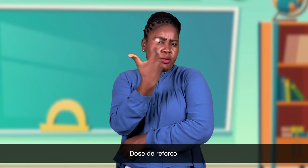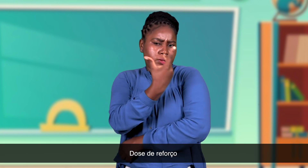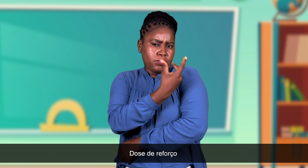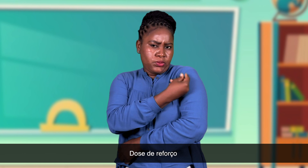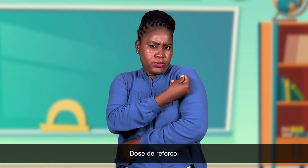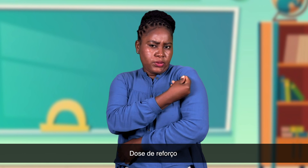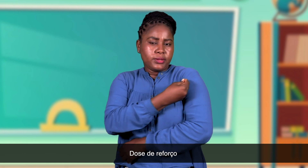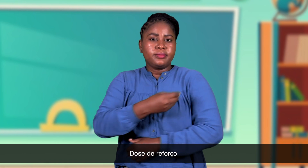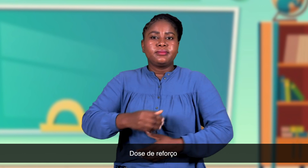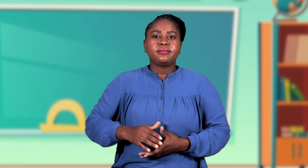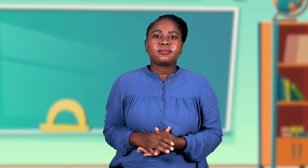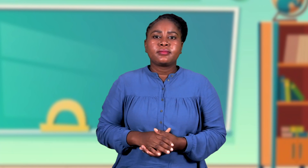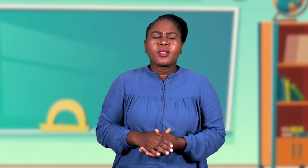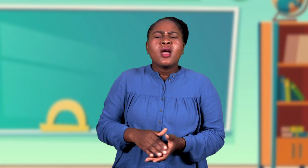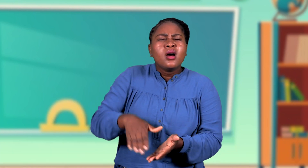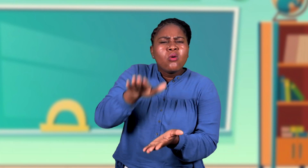Dose de reforço.